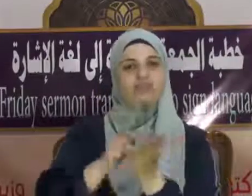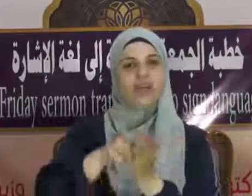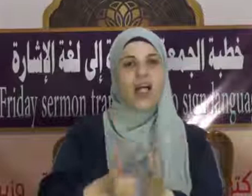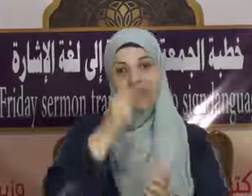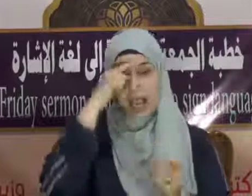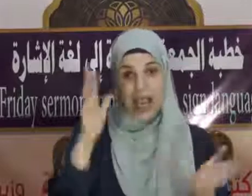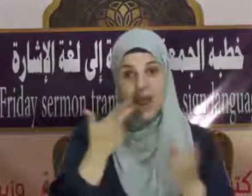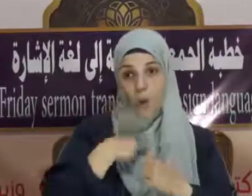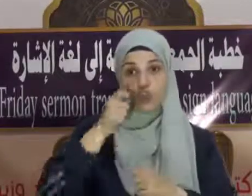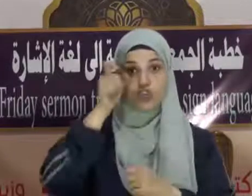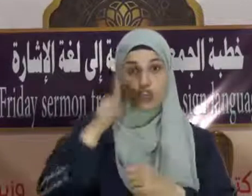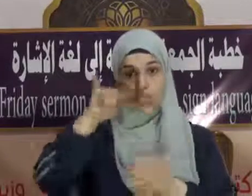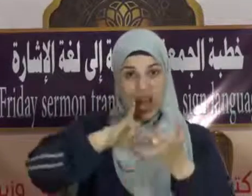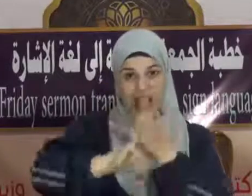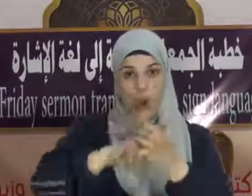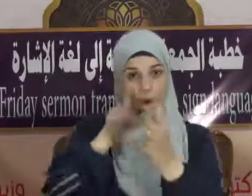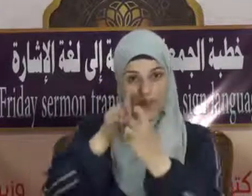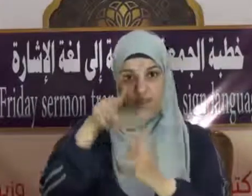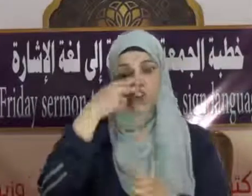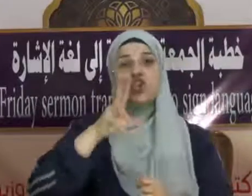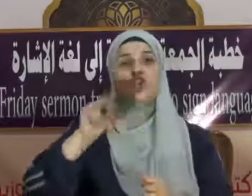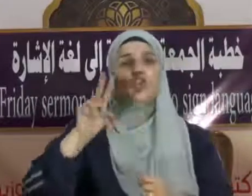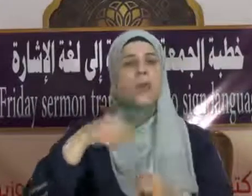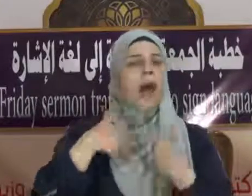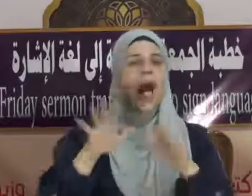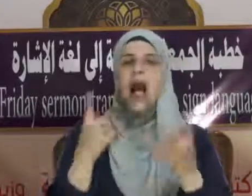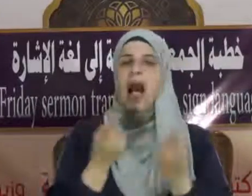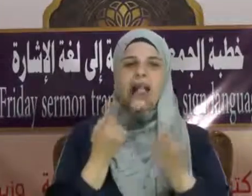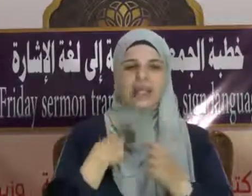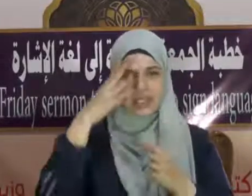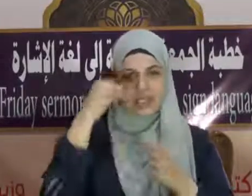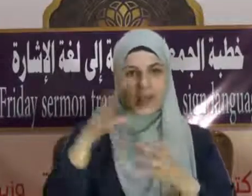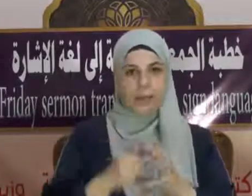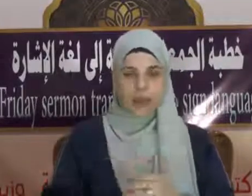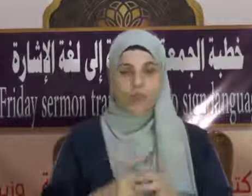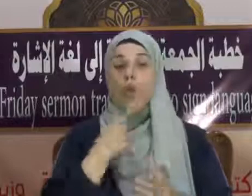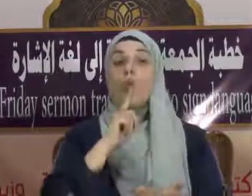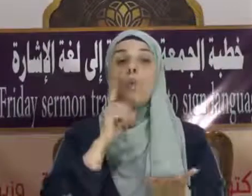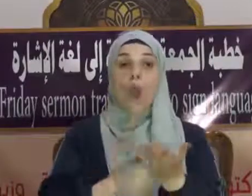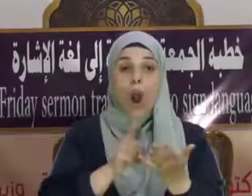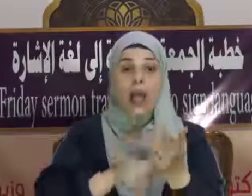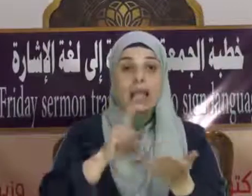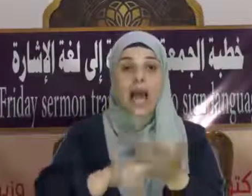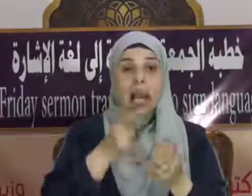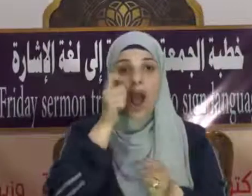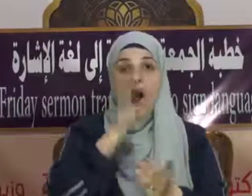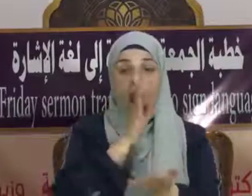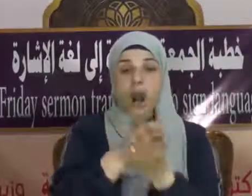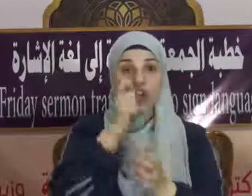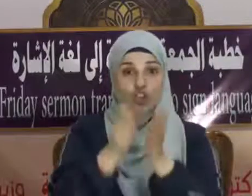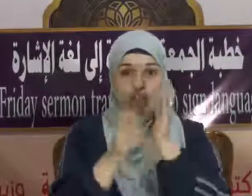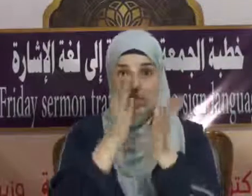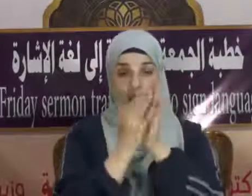بينك وبينه عداوة كأنه ولي حميم. ونؤكد أن حق الجوار ليس